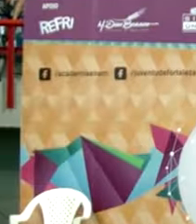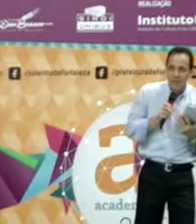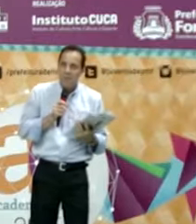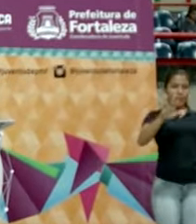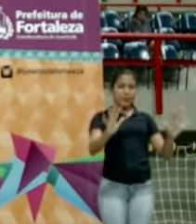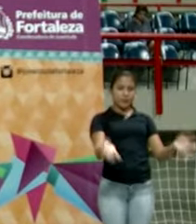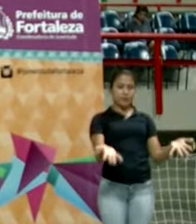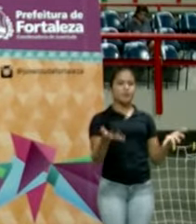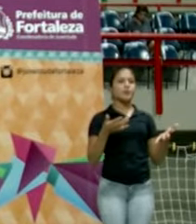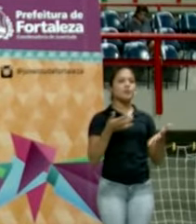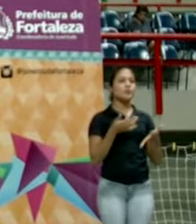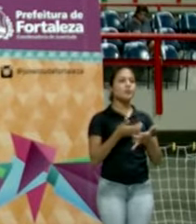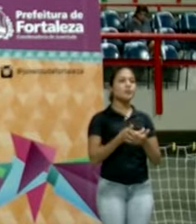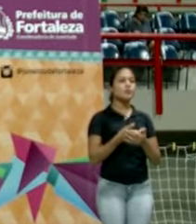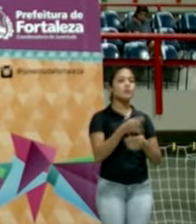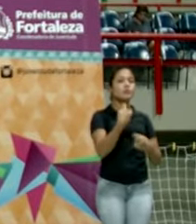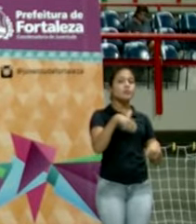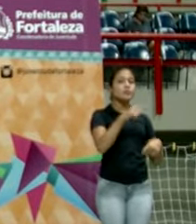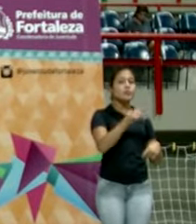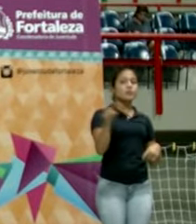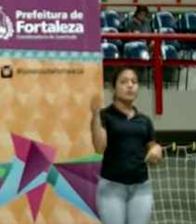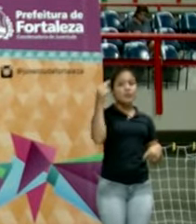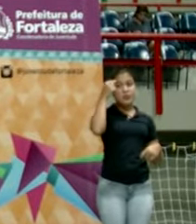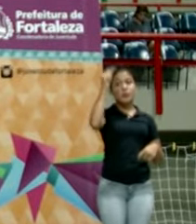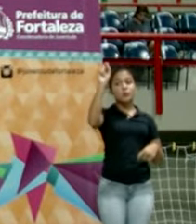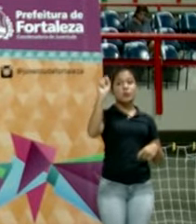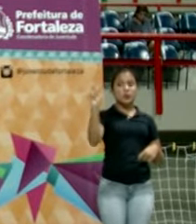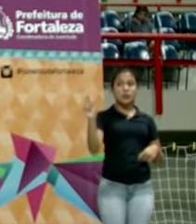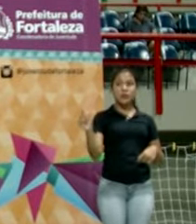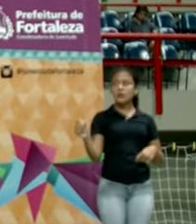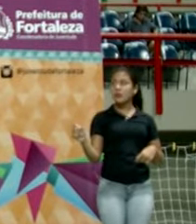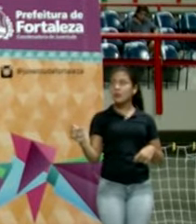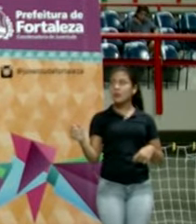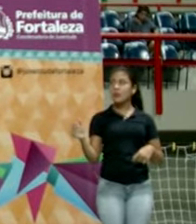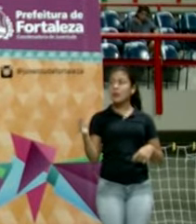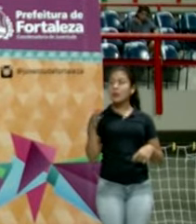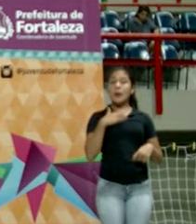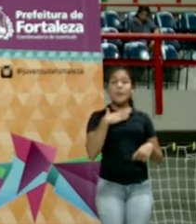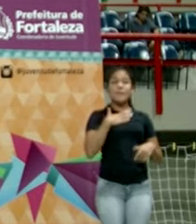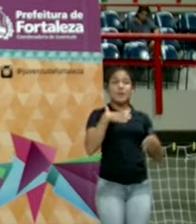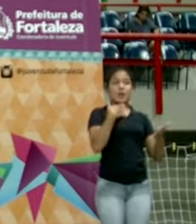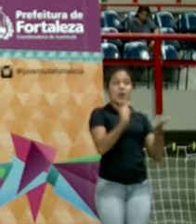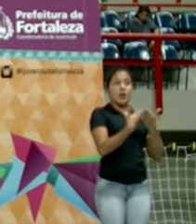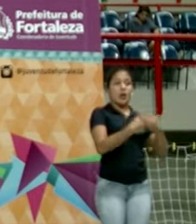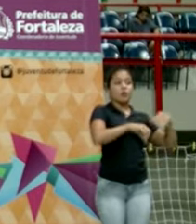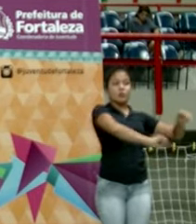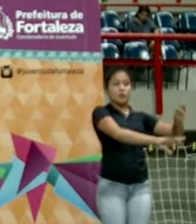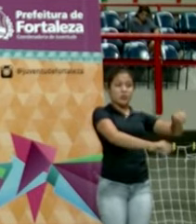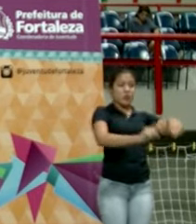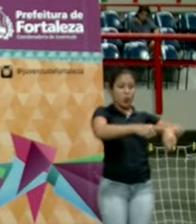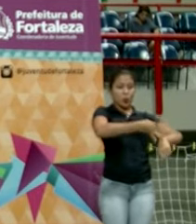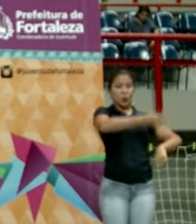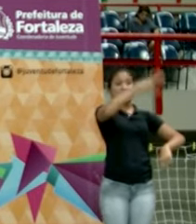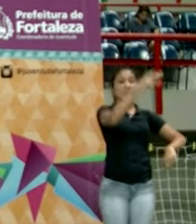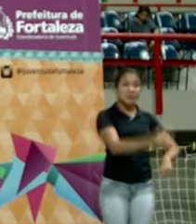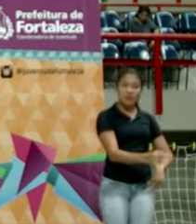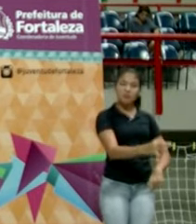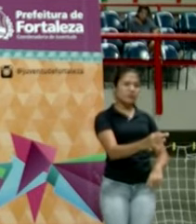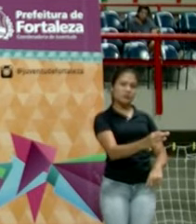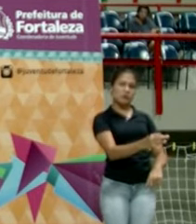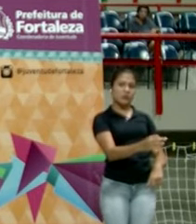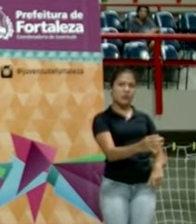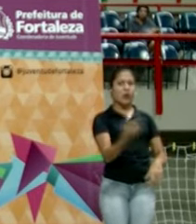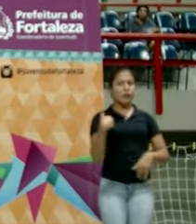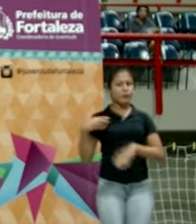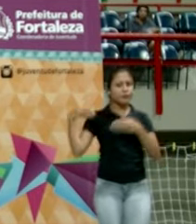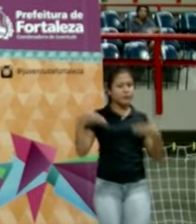4:05:30, né? Só tem que lembrar o seguinte: minha aula não começou 4 horas em ponto, mas quem viu, viu que eu